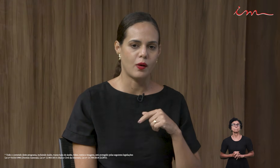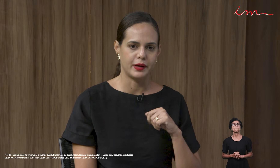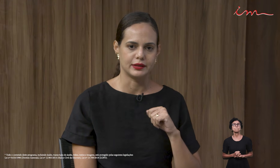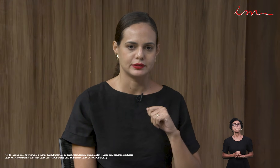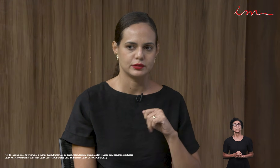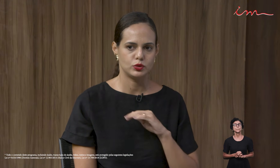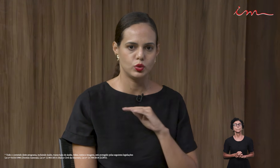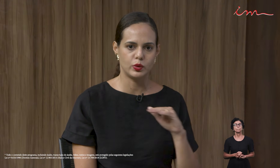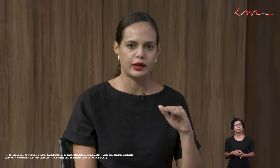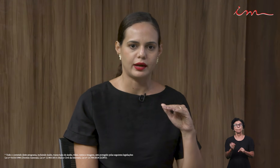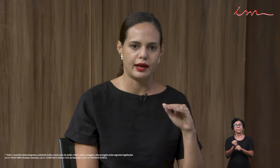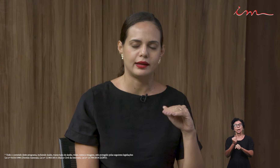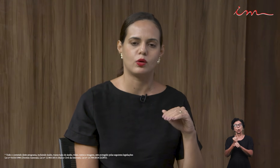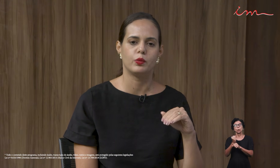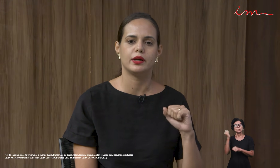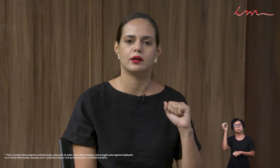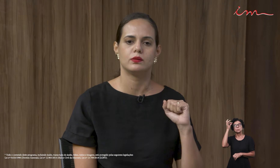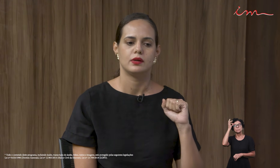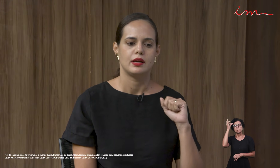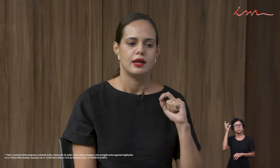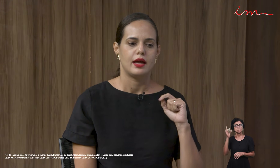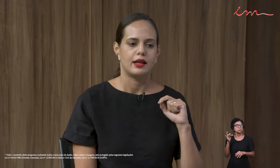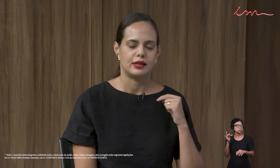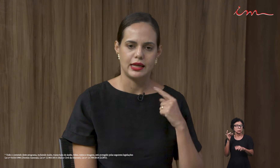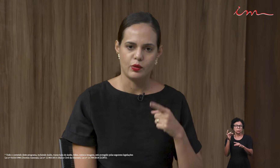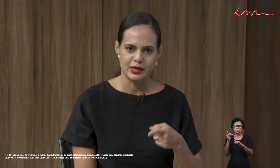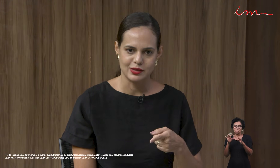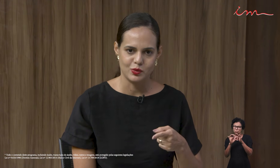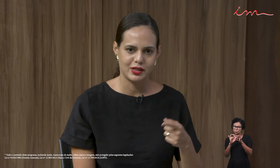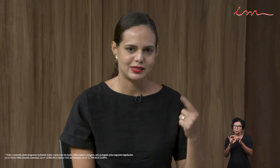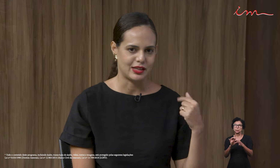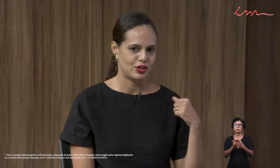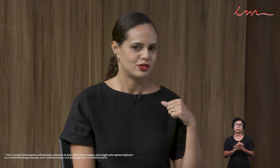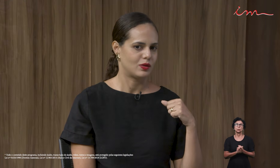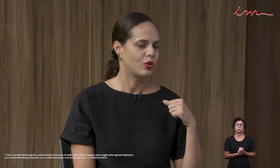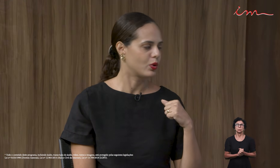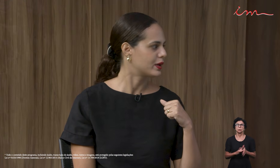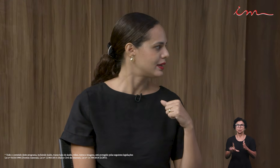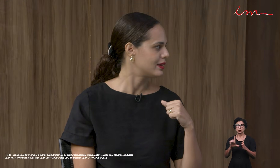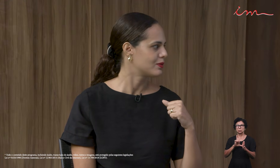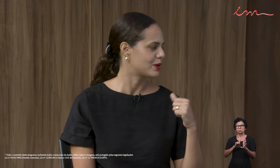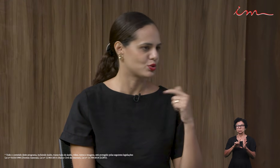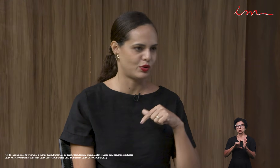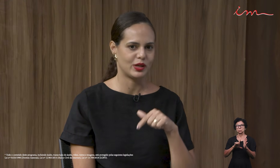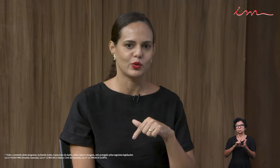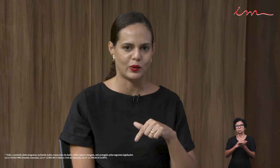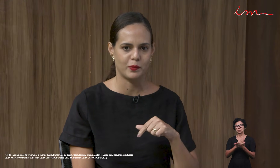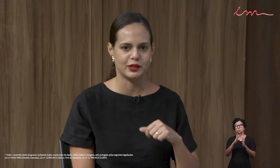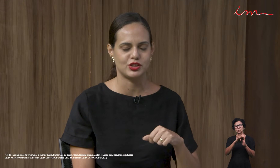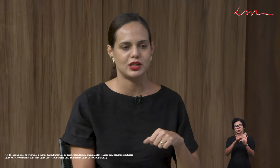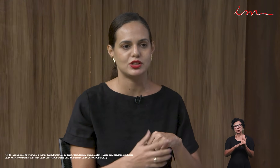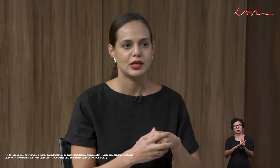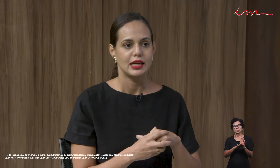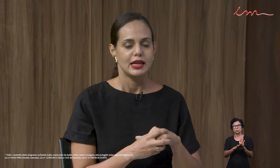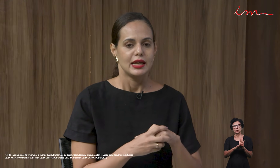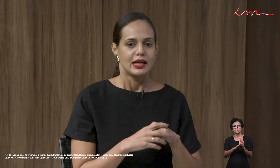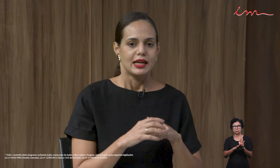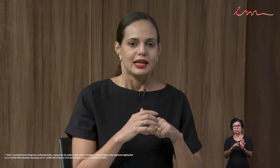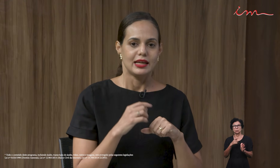na obra, tudo é na comunhão. Tem a oração antes, a gente orou aqui, o pastor veio aqui, orou pela